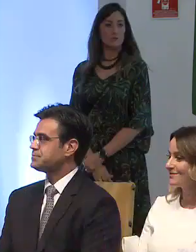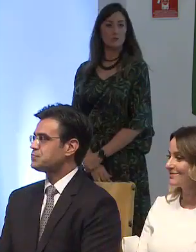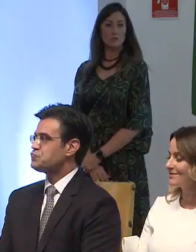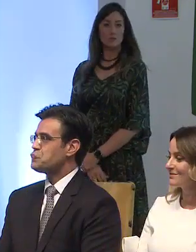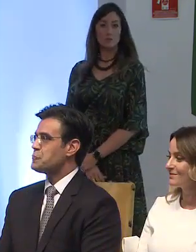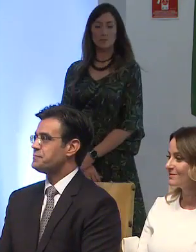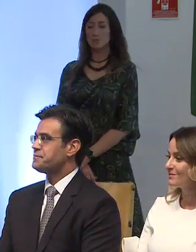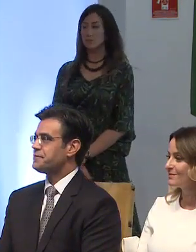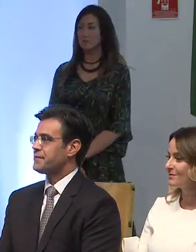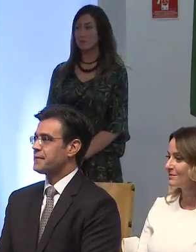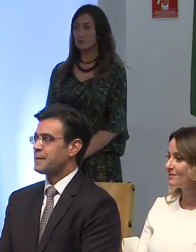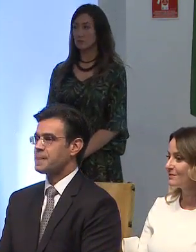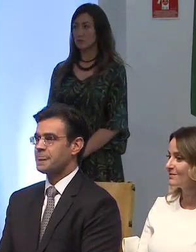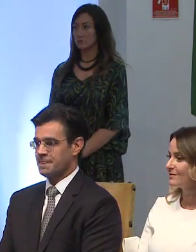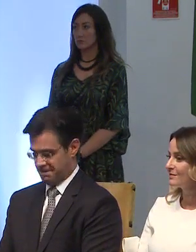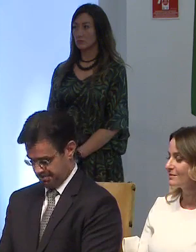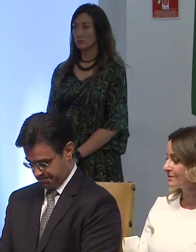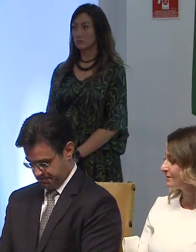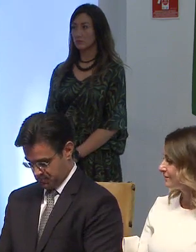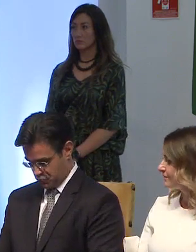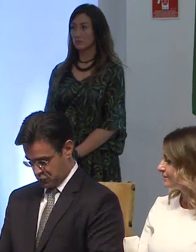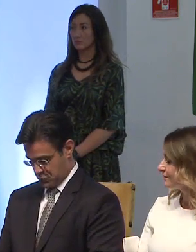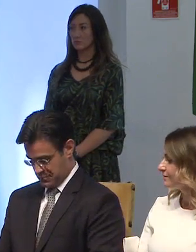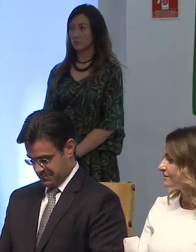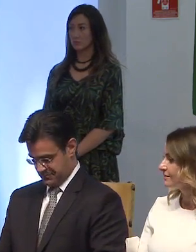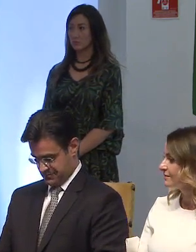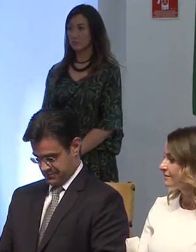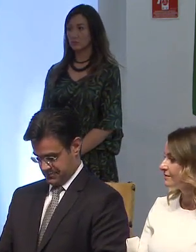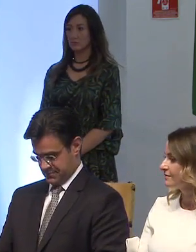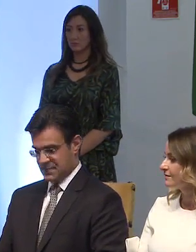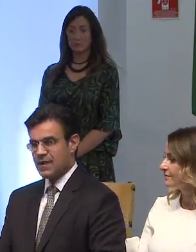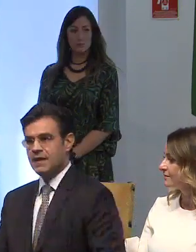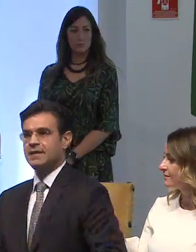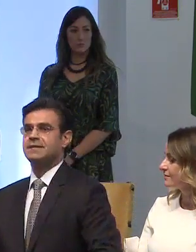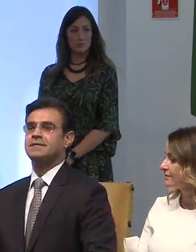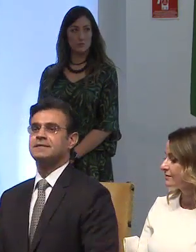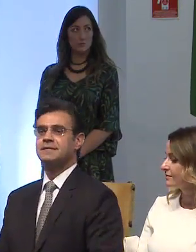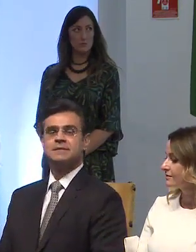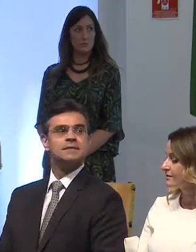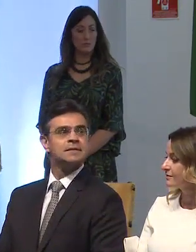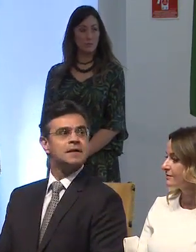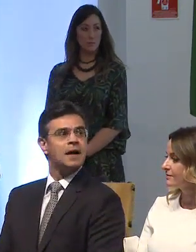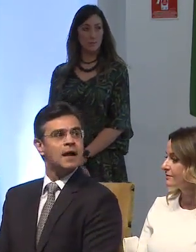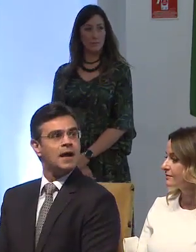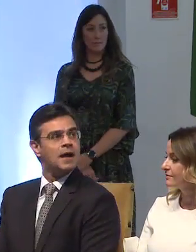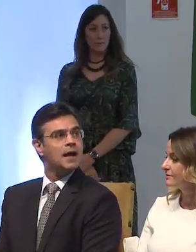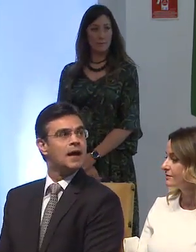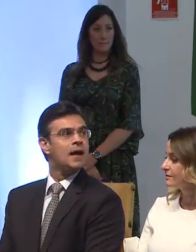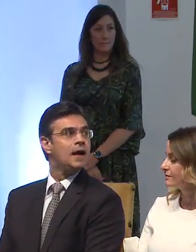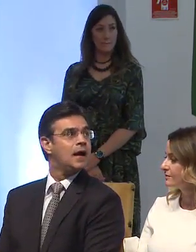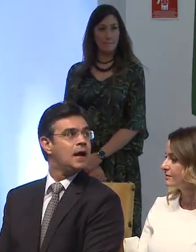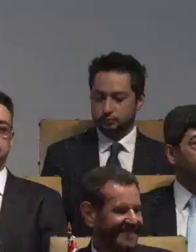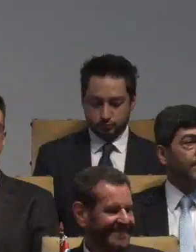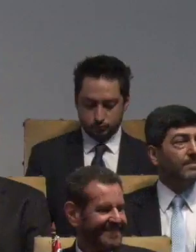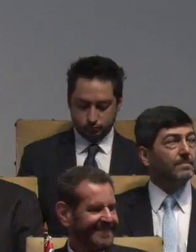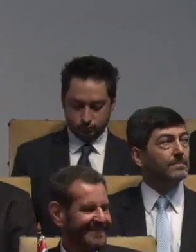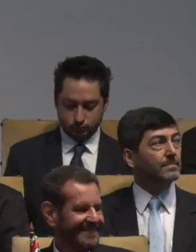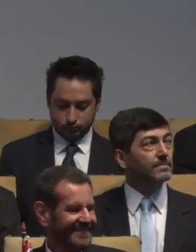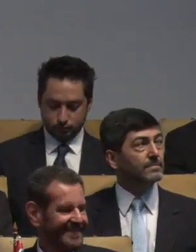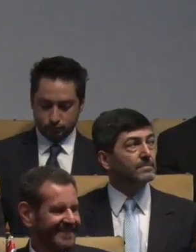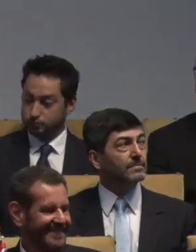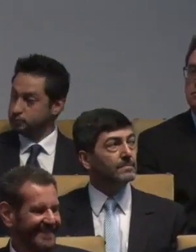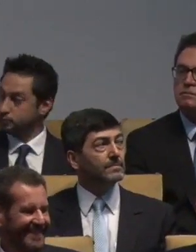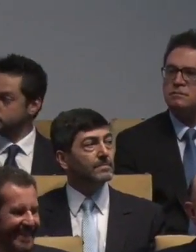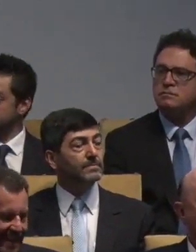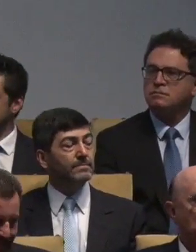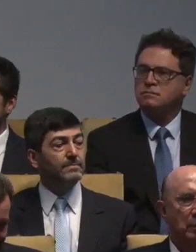compareceu o doutor paulo dimas de bellis mascaretti nomeado por decreto de 1º de janeiro de 2019 publicado